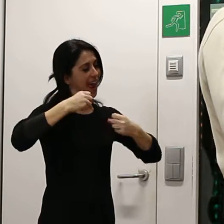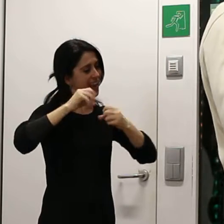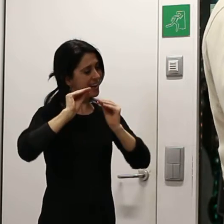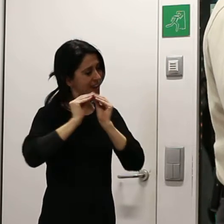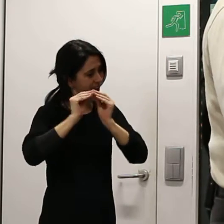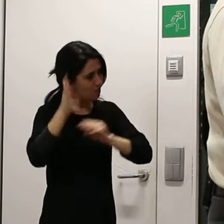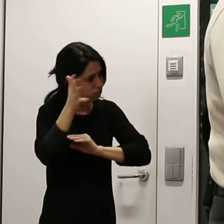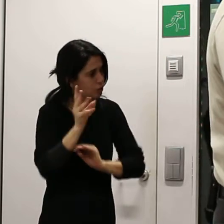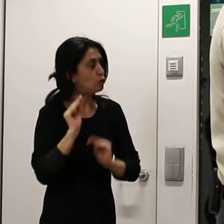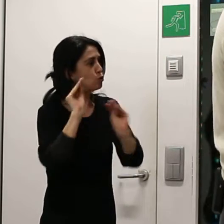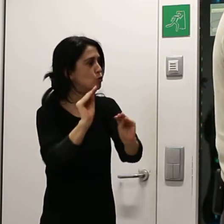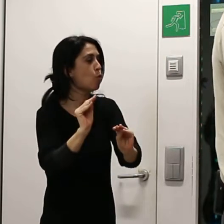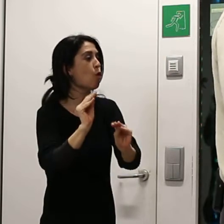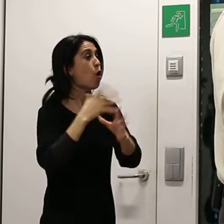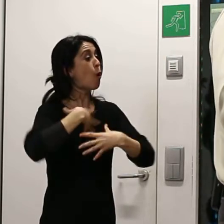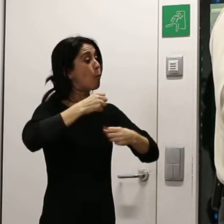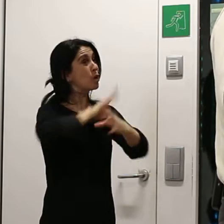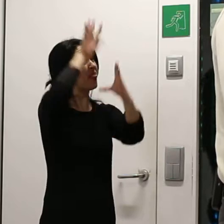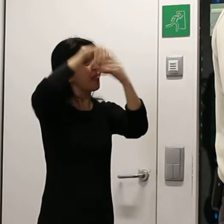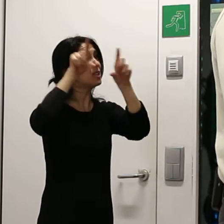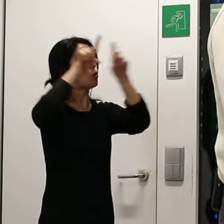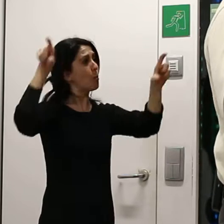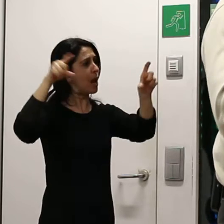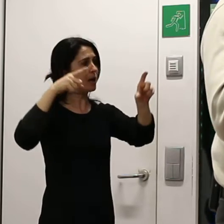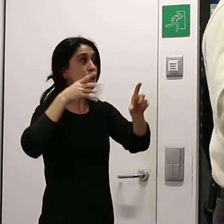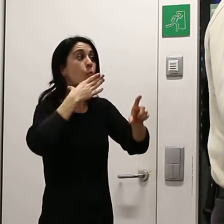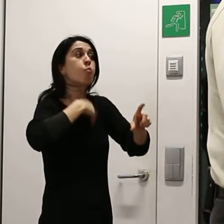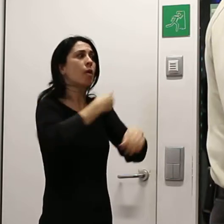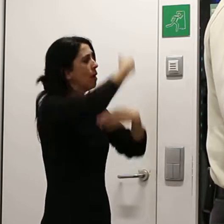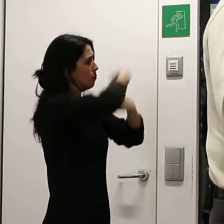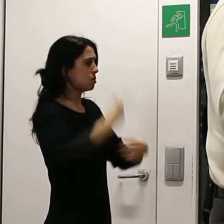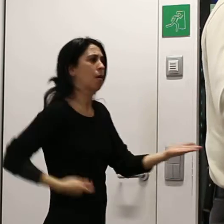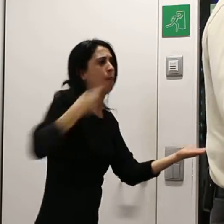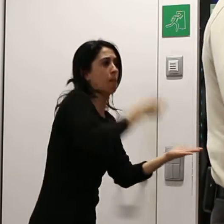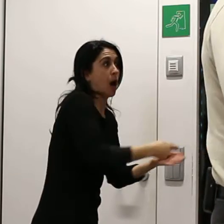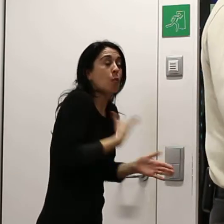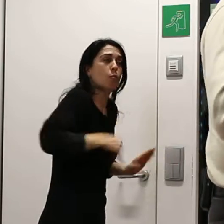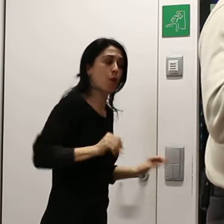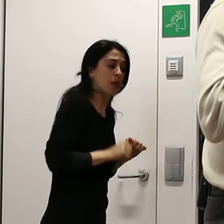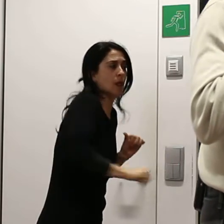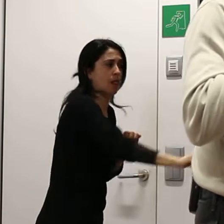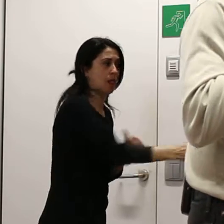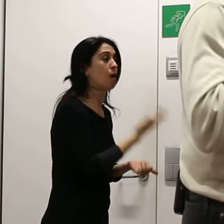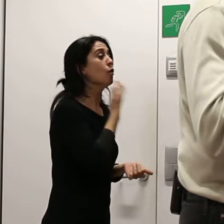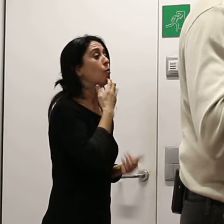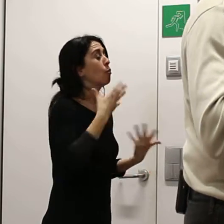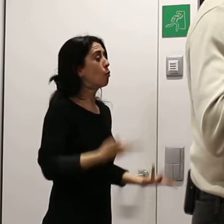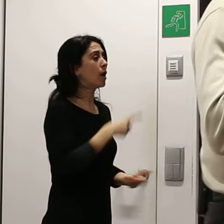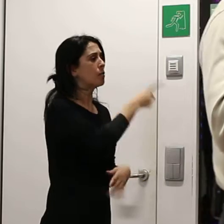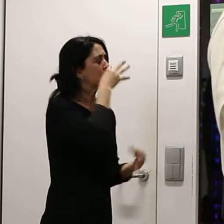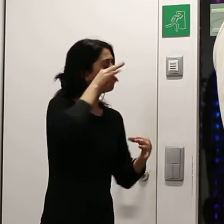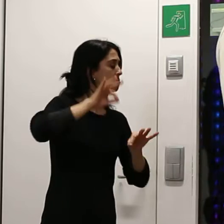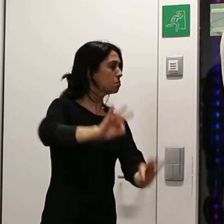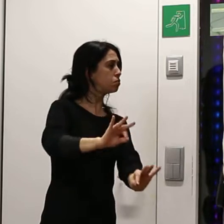la potencia instalada en esas placas. Dejan en manos de la distribuidora, en este caso, por el País Valenciano sería